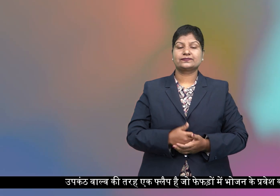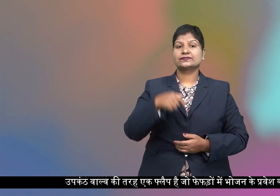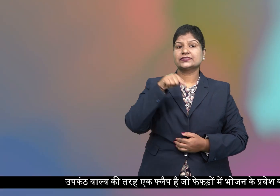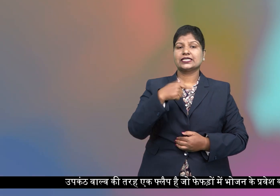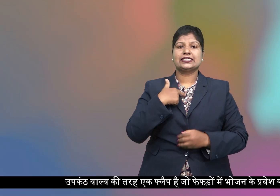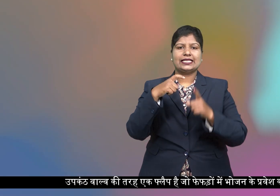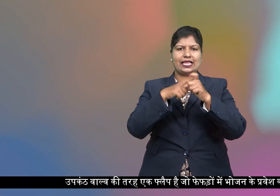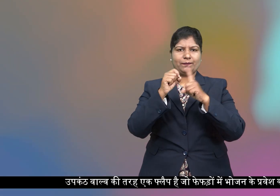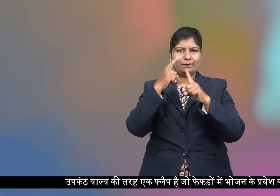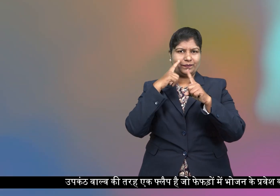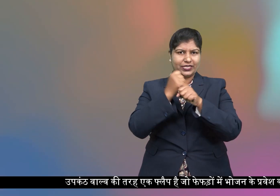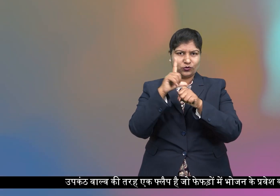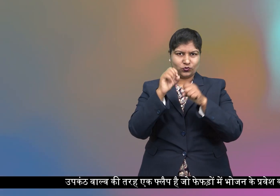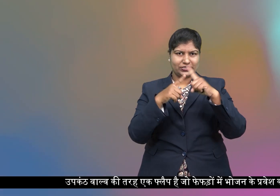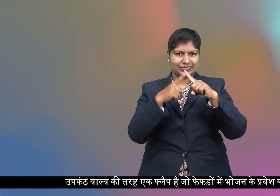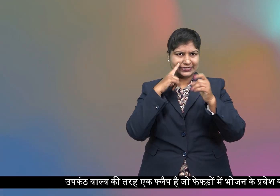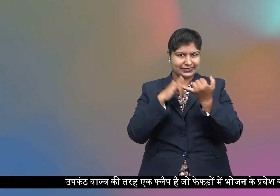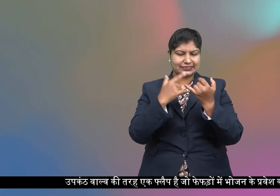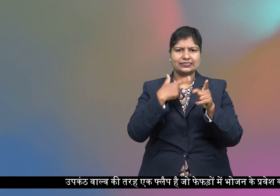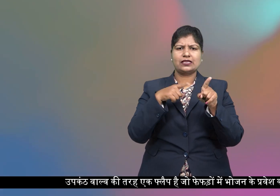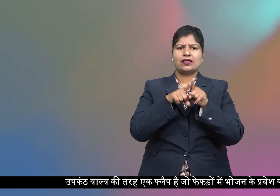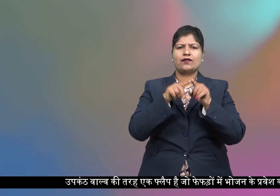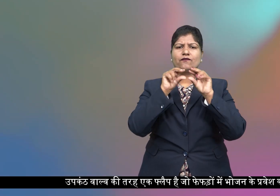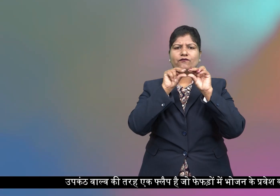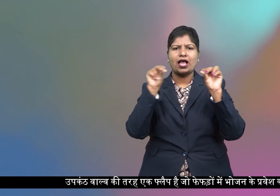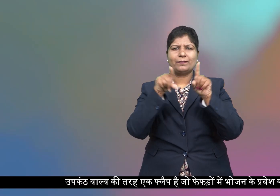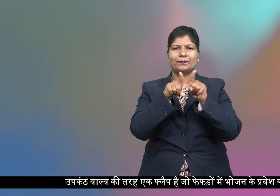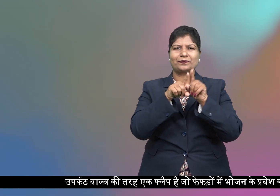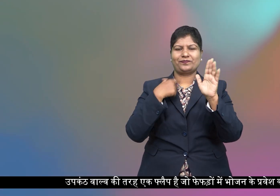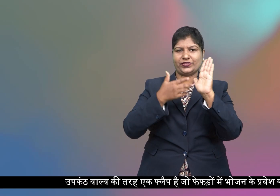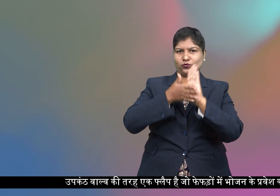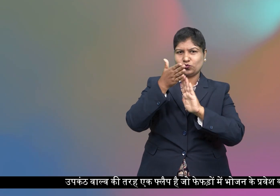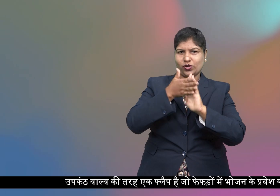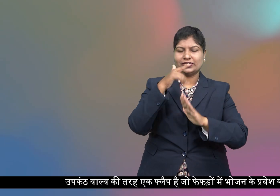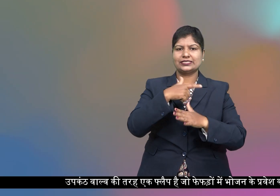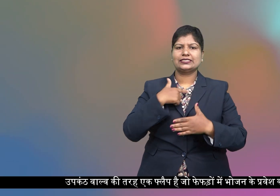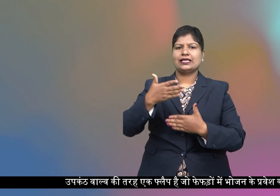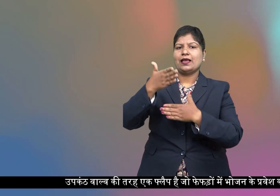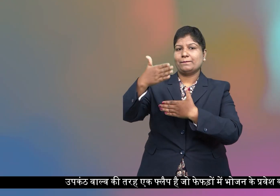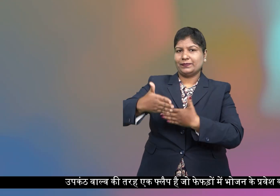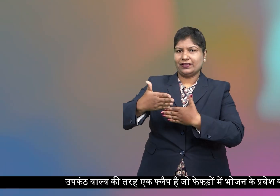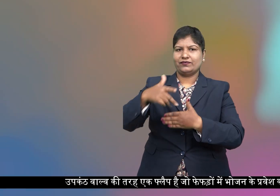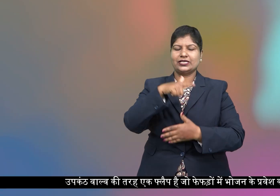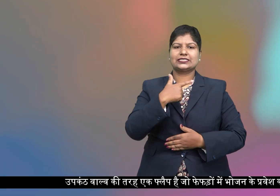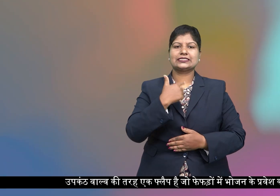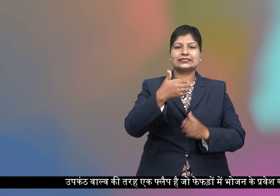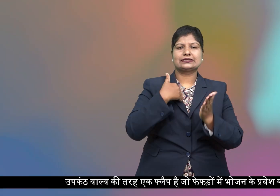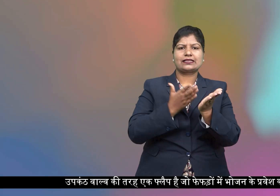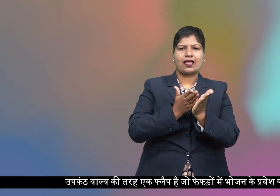उपकंठ वाल्व की तरह एक फ्लैप है जो फेफड़ों में